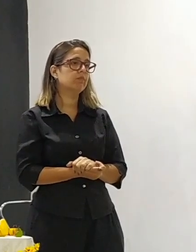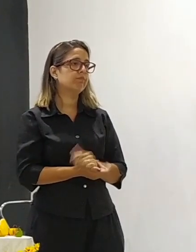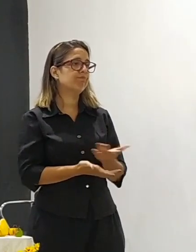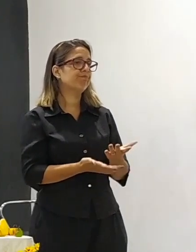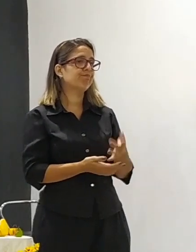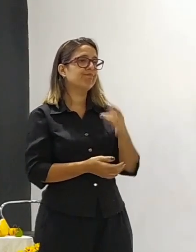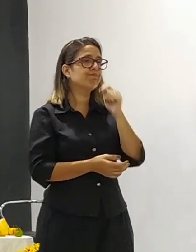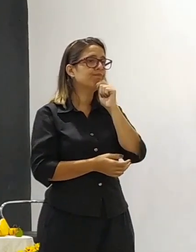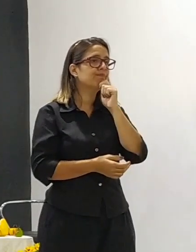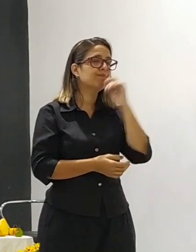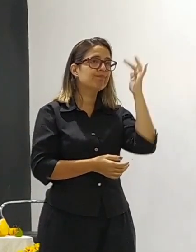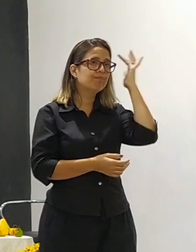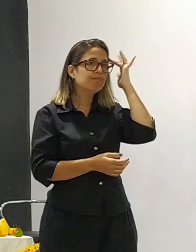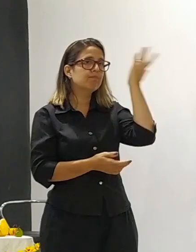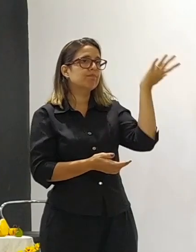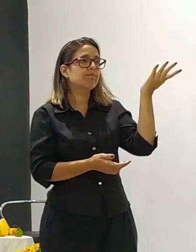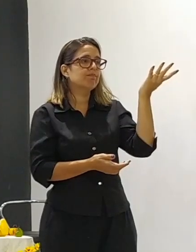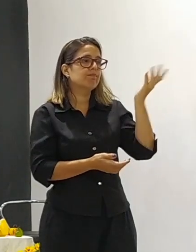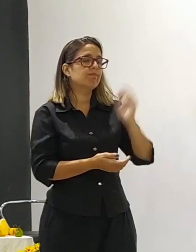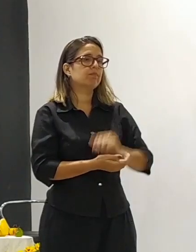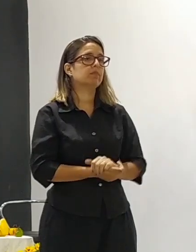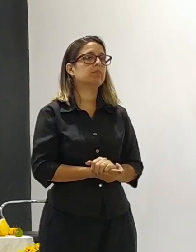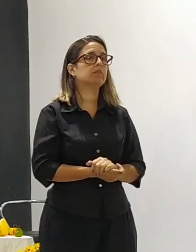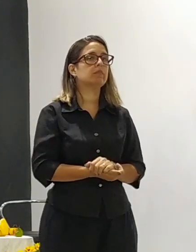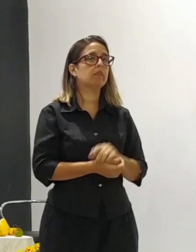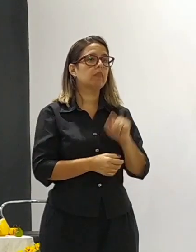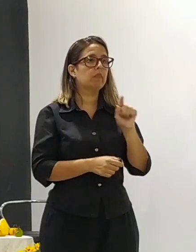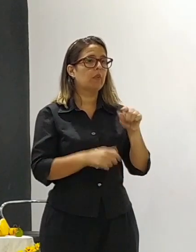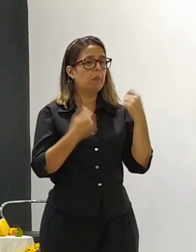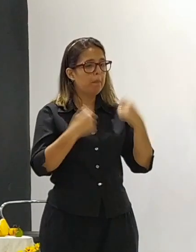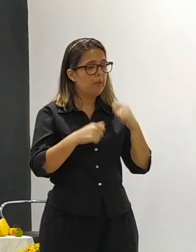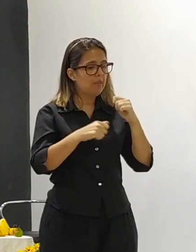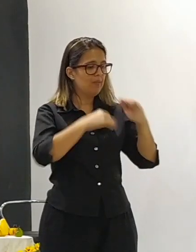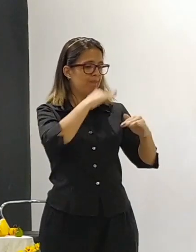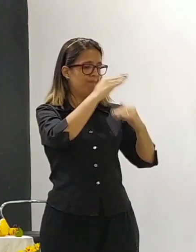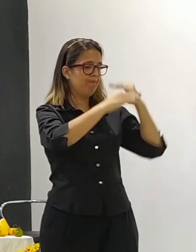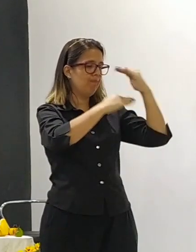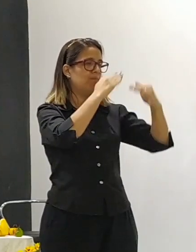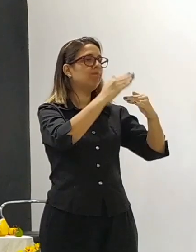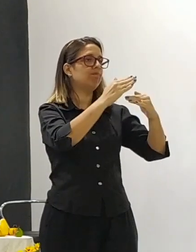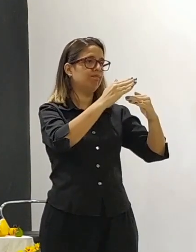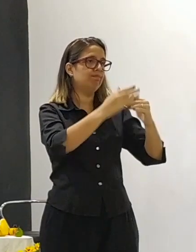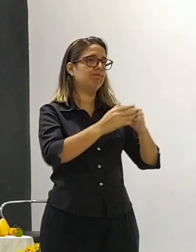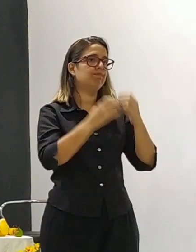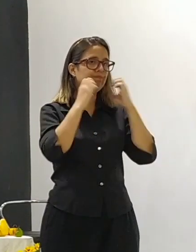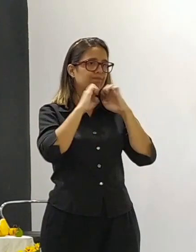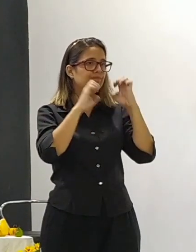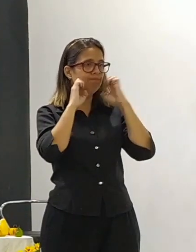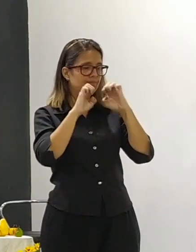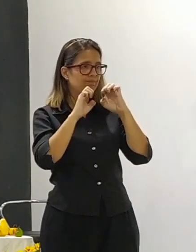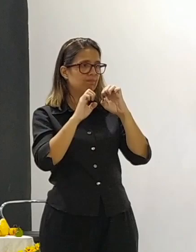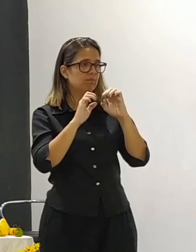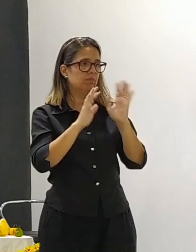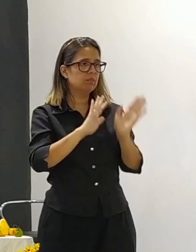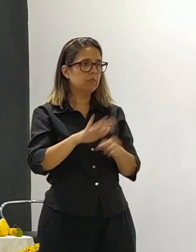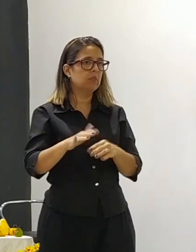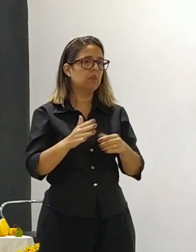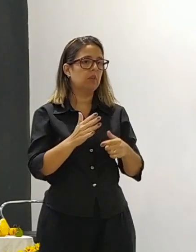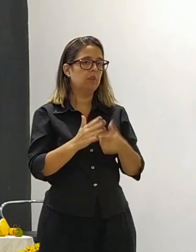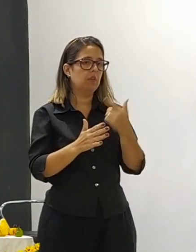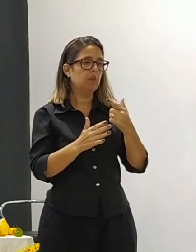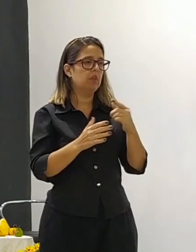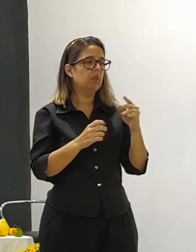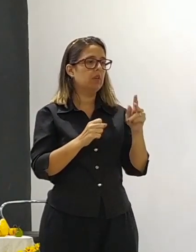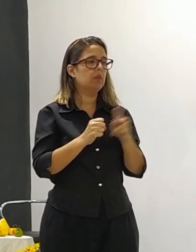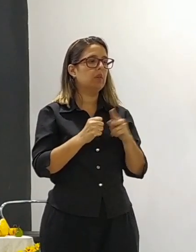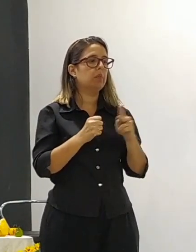leitinho ainda, estou tomando leitinho. Você precisa crescer. 2 Pedro 3,18.